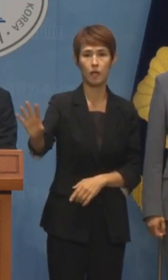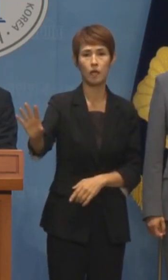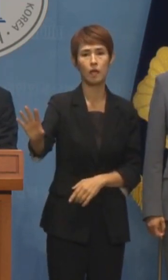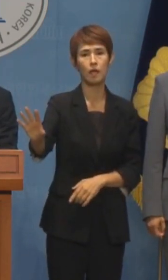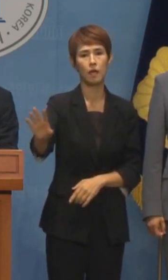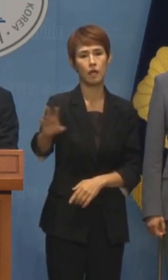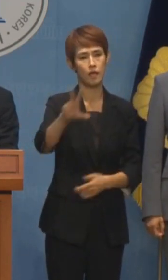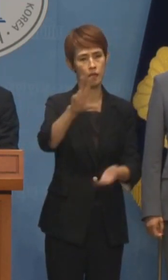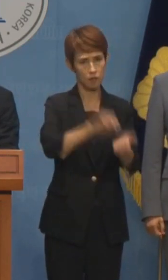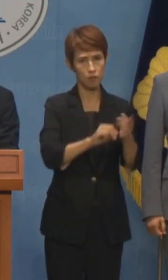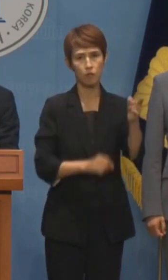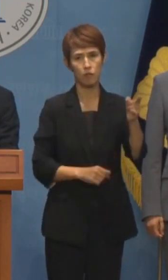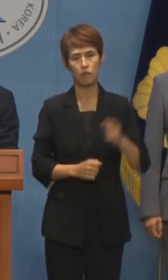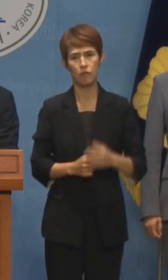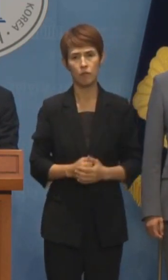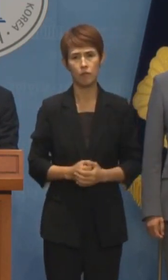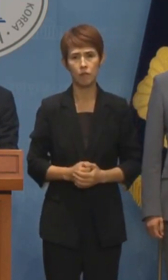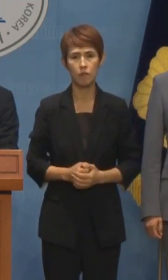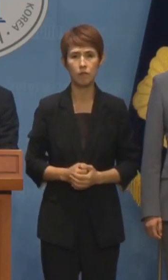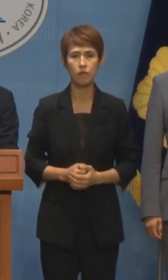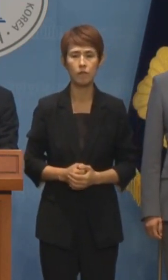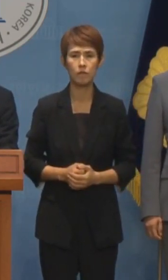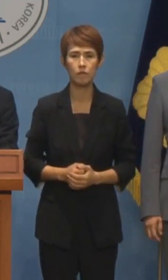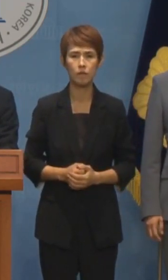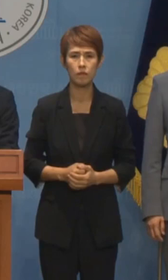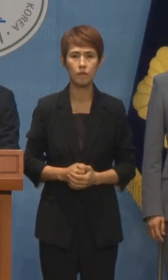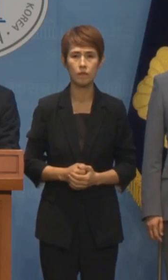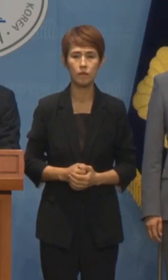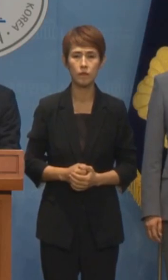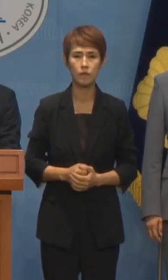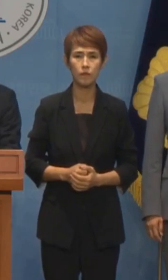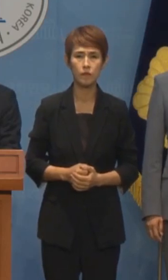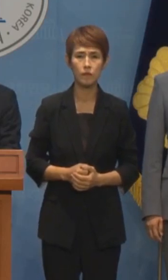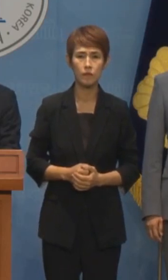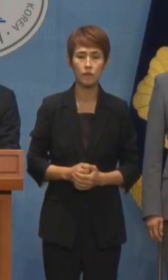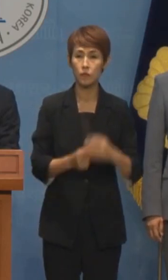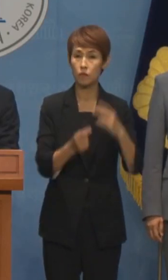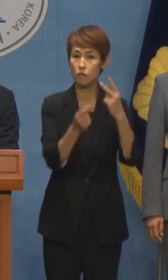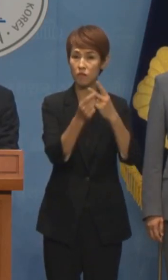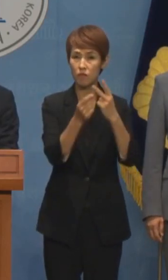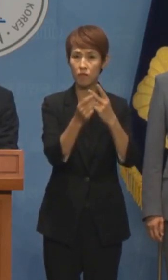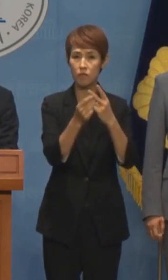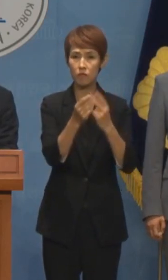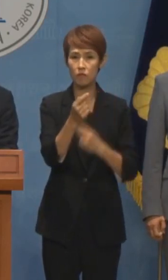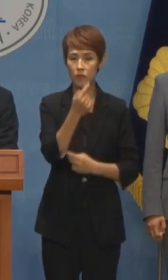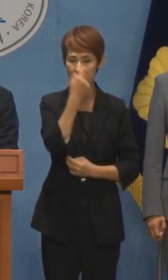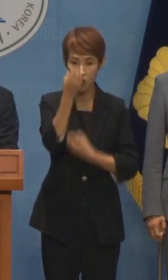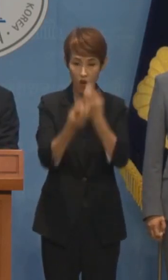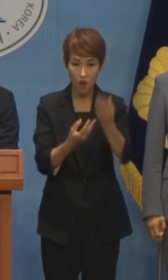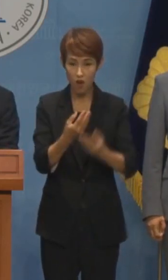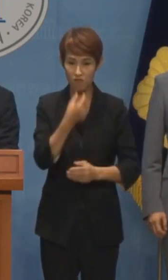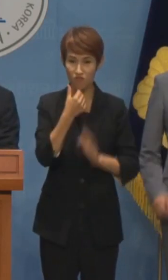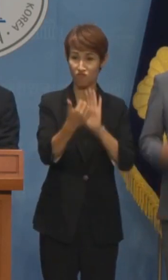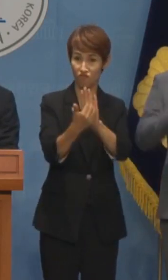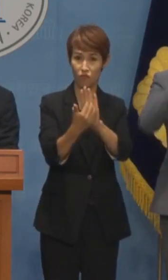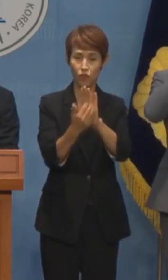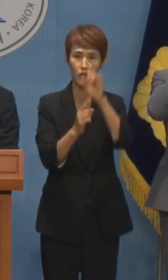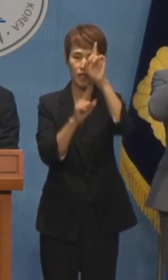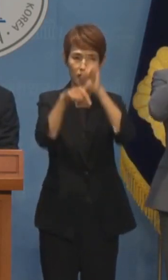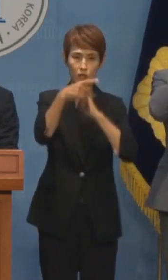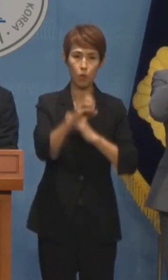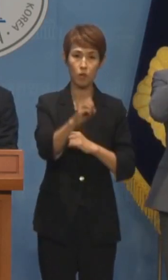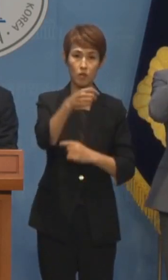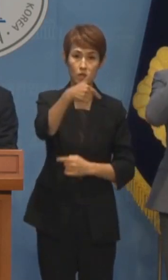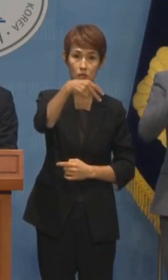땅바닥에 버리도록 방조하거나 모의한 혐의를 받고 있습니다. 둘째, 증언을 거부한 증인은 이종섭 전